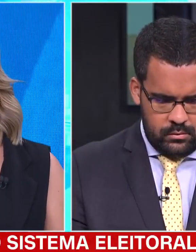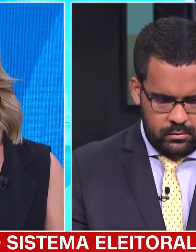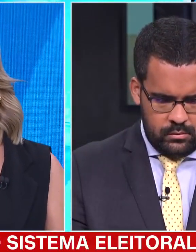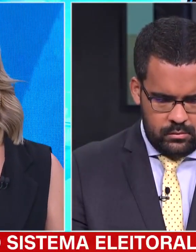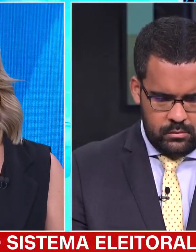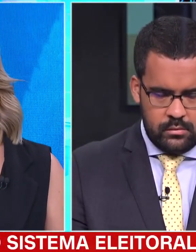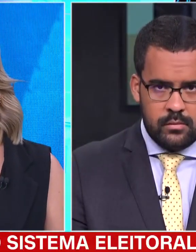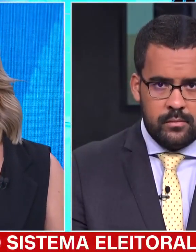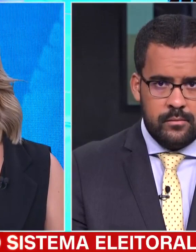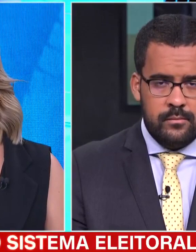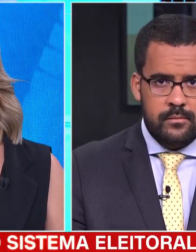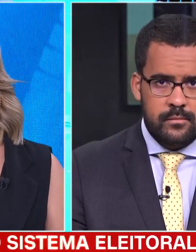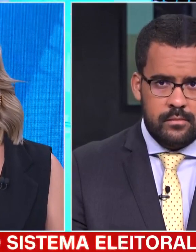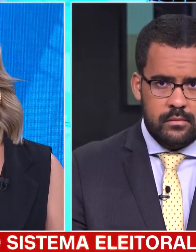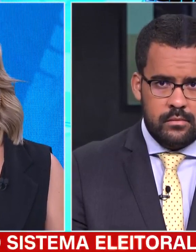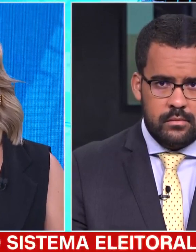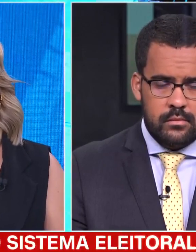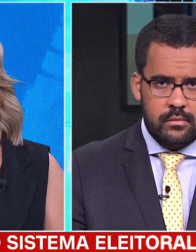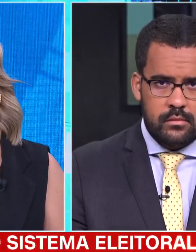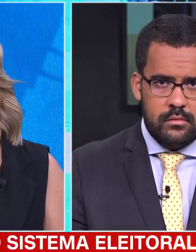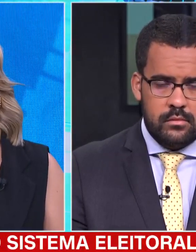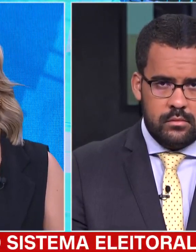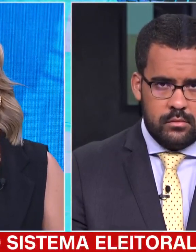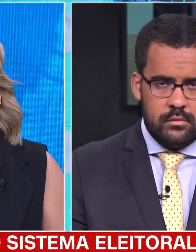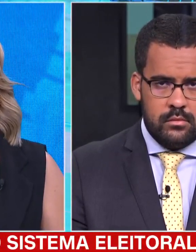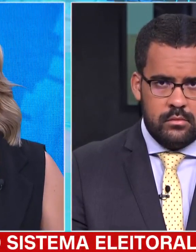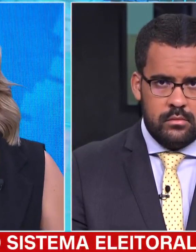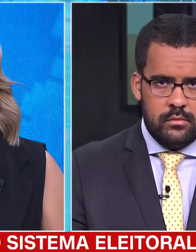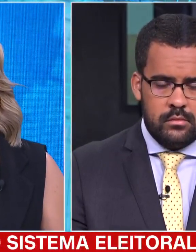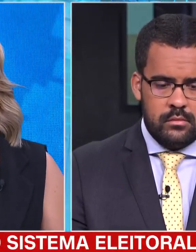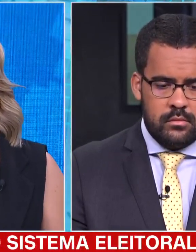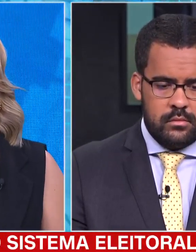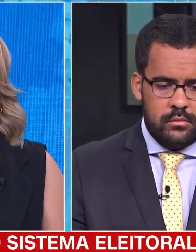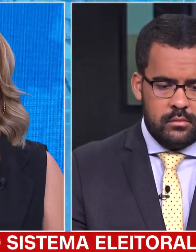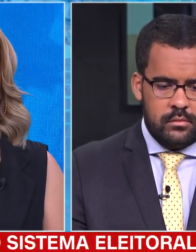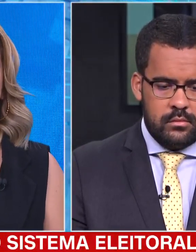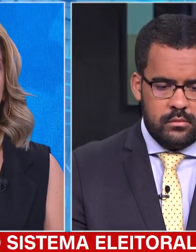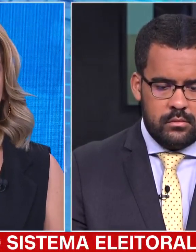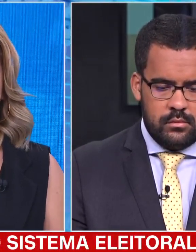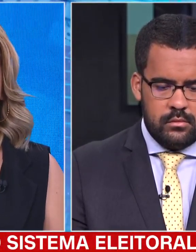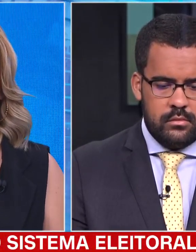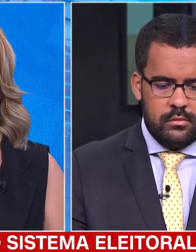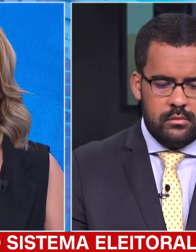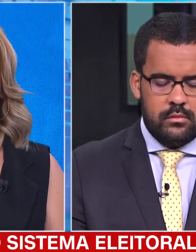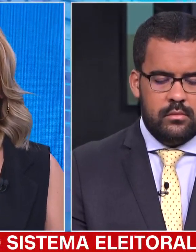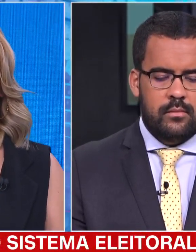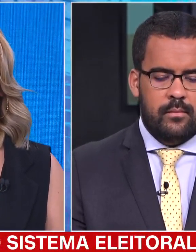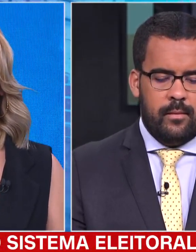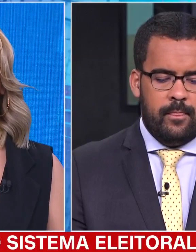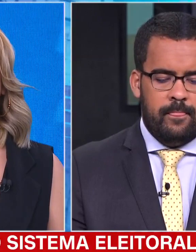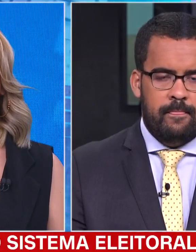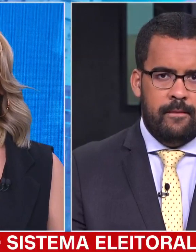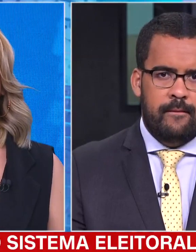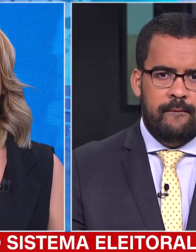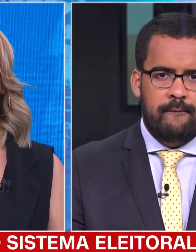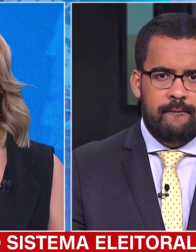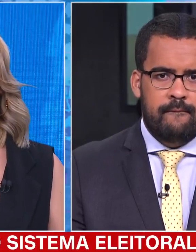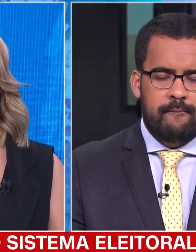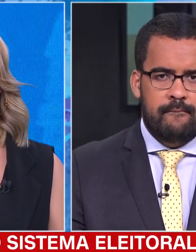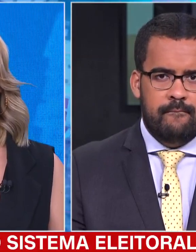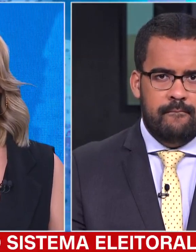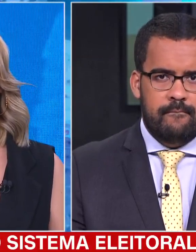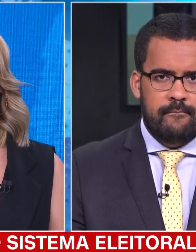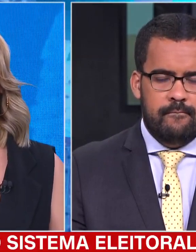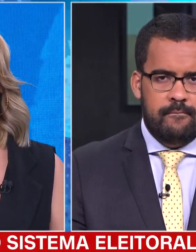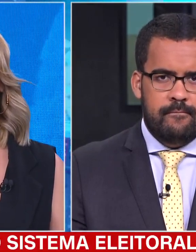do presidente da república embaixadores repercussão internacional eu chamo sua atenção eu até colocaria aqui meu querida minha querida Nathy